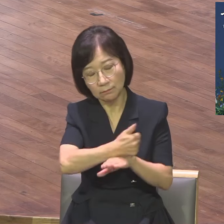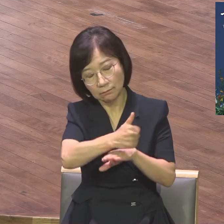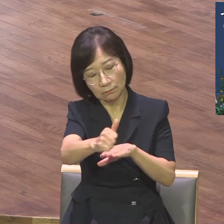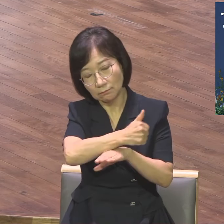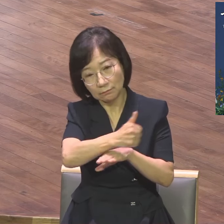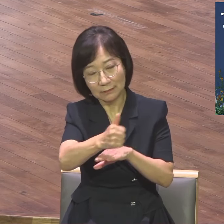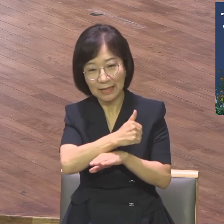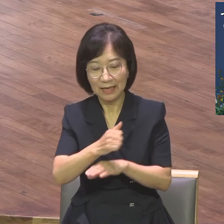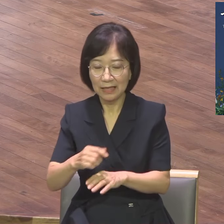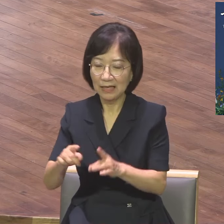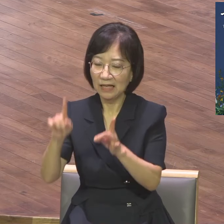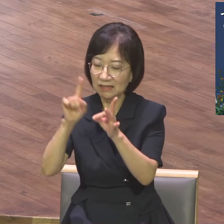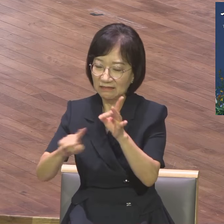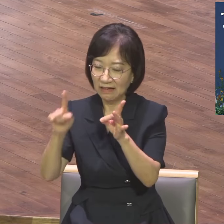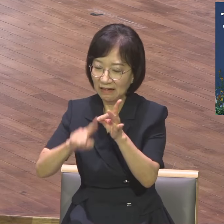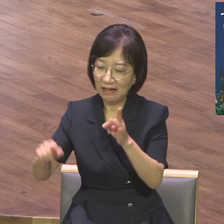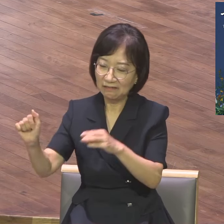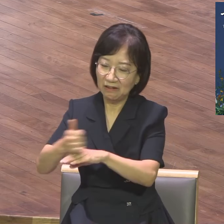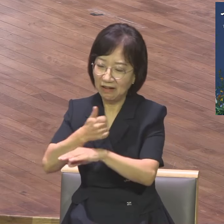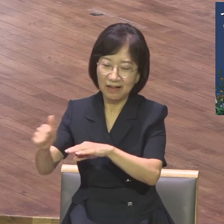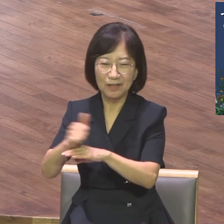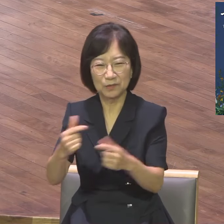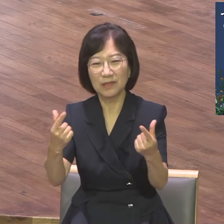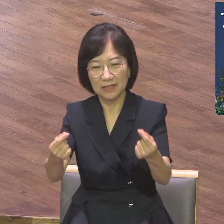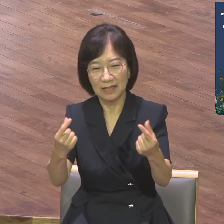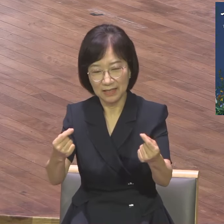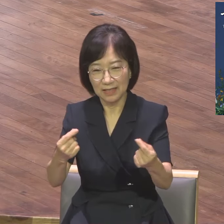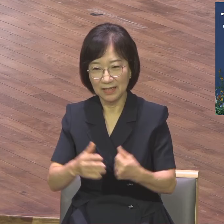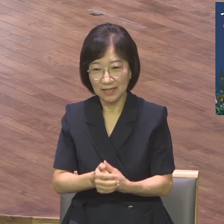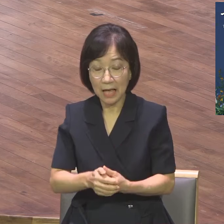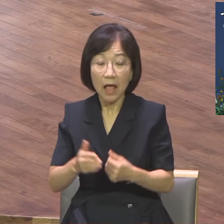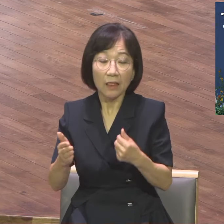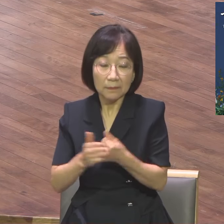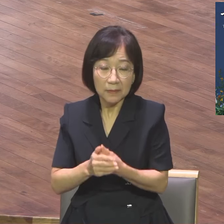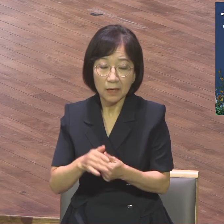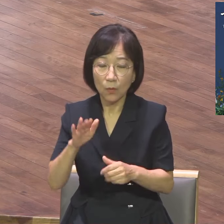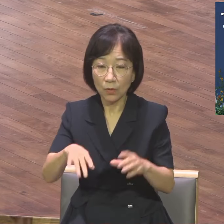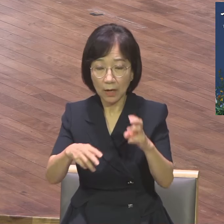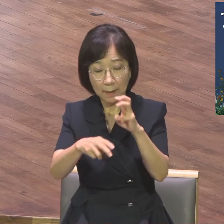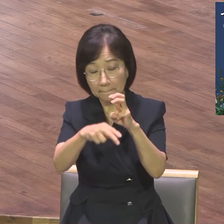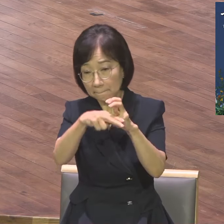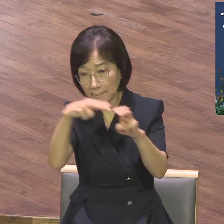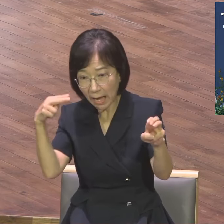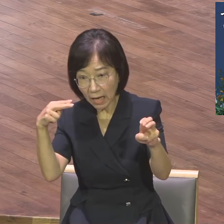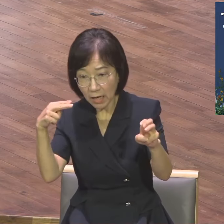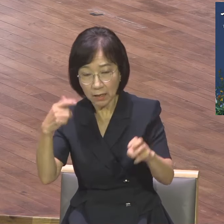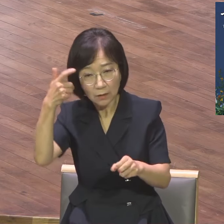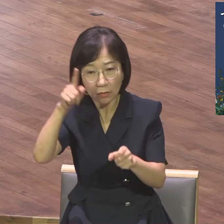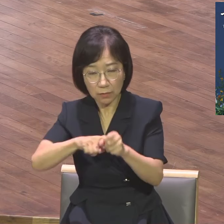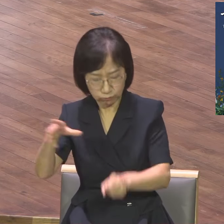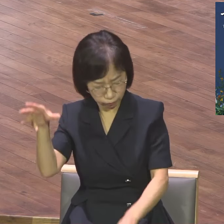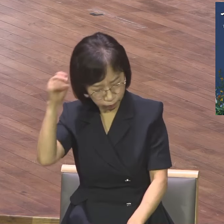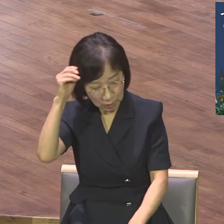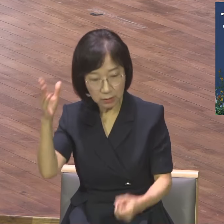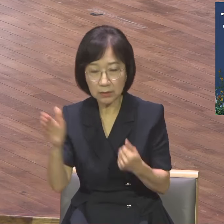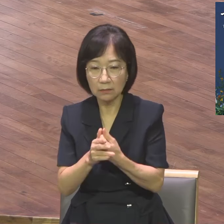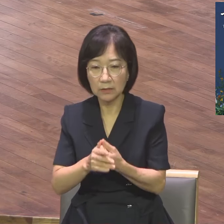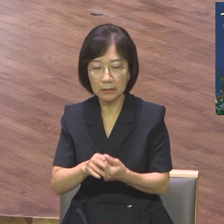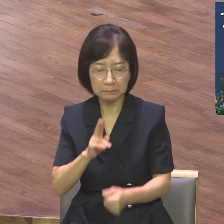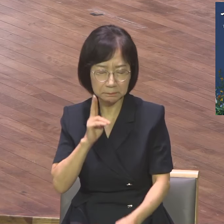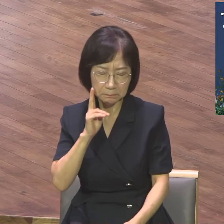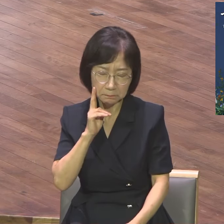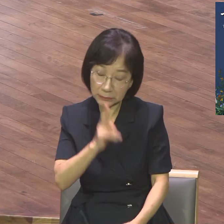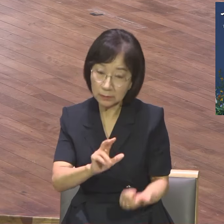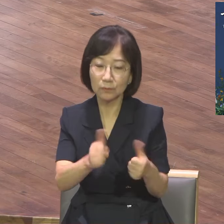이렇게 영적으로 올바른 시작이 없었던 가룟 유다는 그 결말이 비참하지요. 종교생활